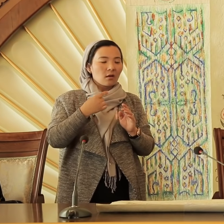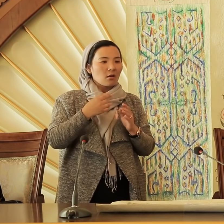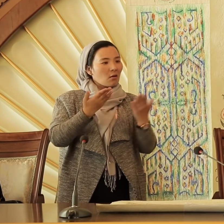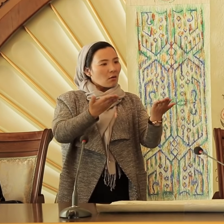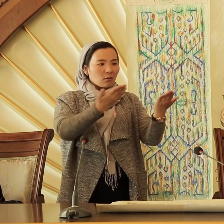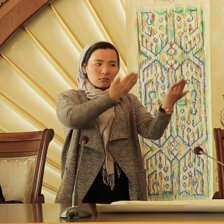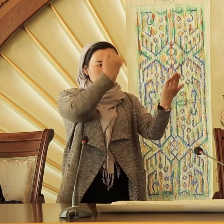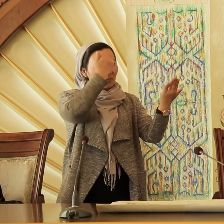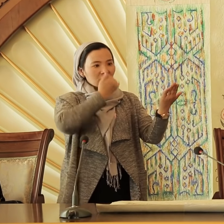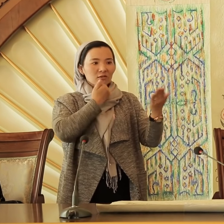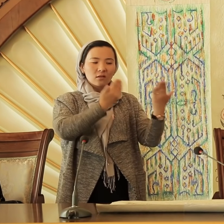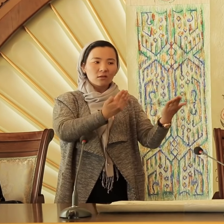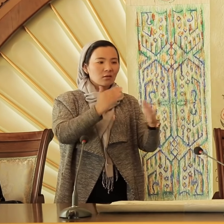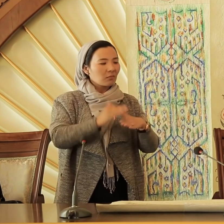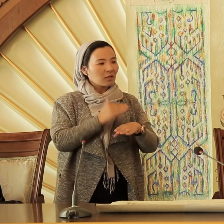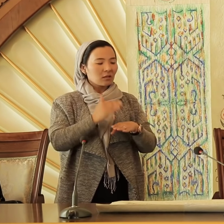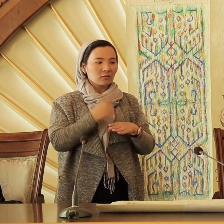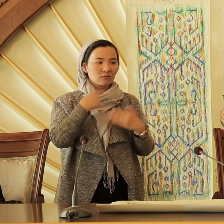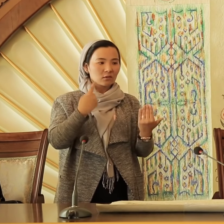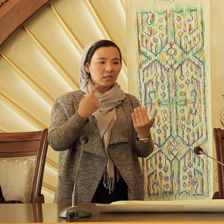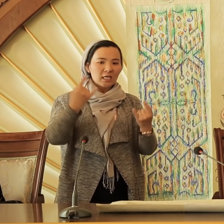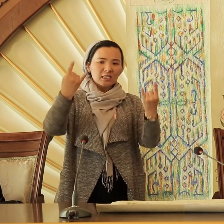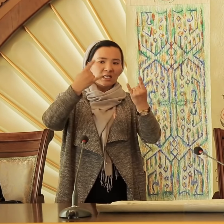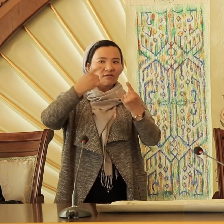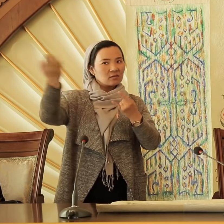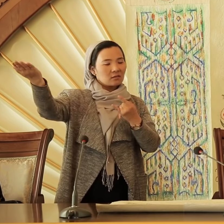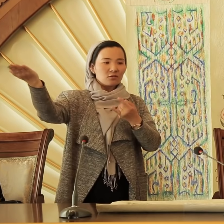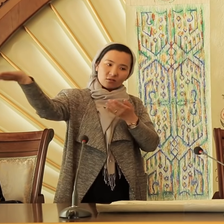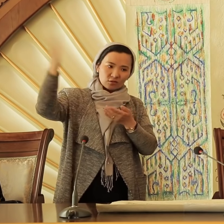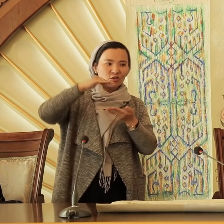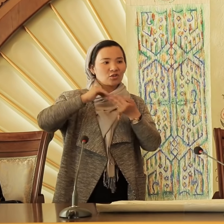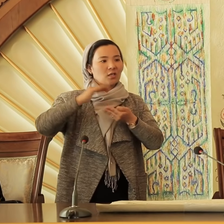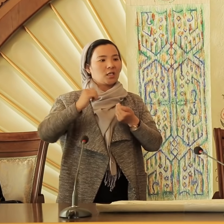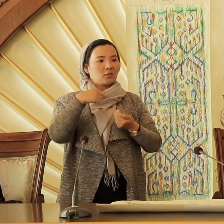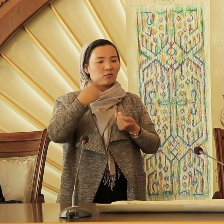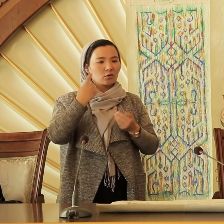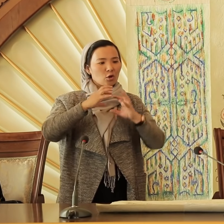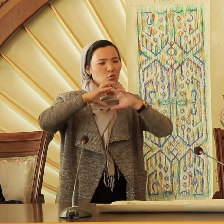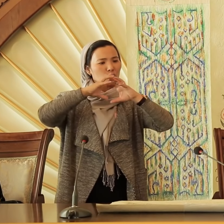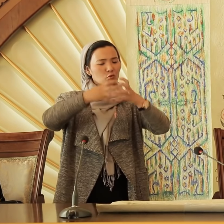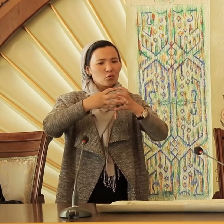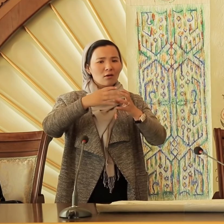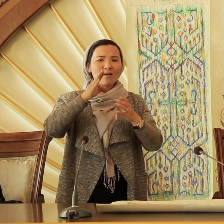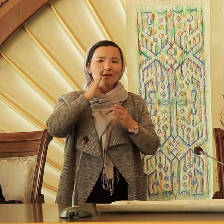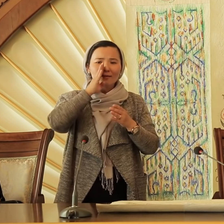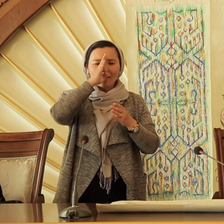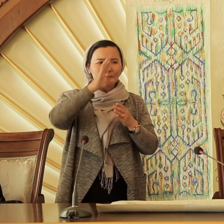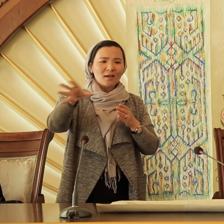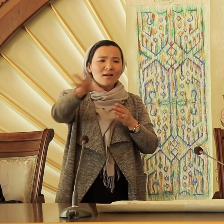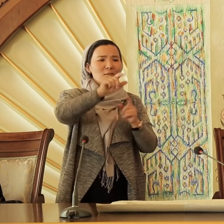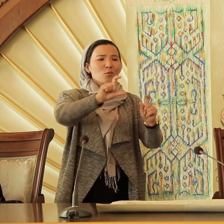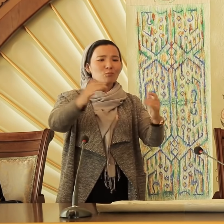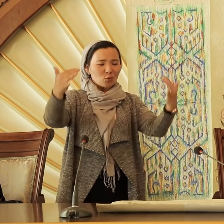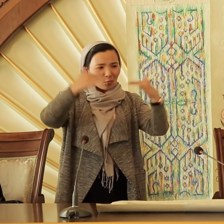mashalloh Najib Qahtani televideniyasini chaqirib, domlani gapirib butun e'tirofni nonushta qo'yitga yetkazgin deb